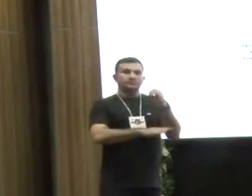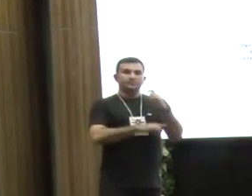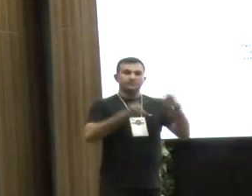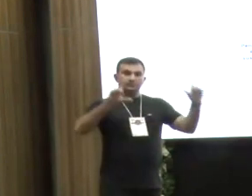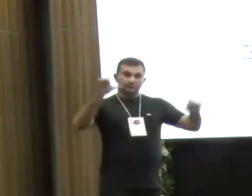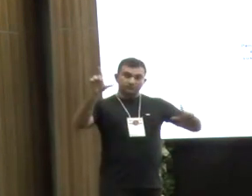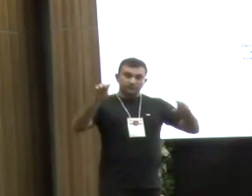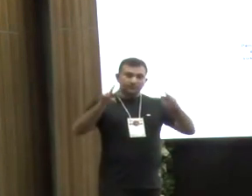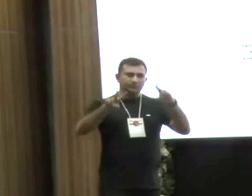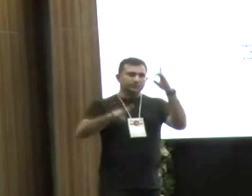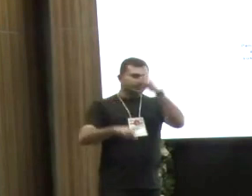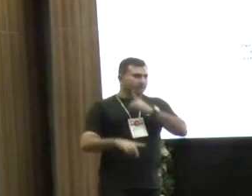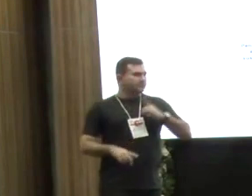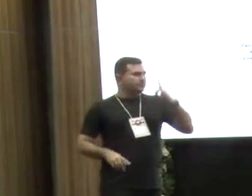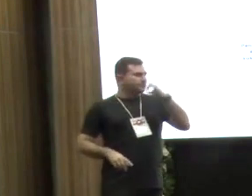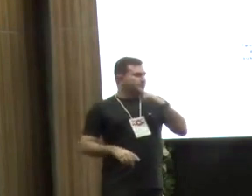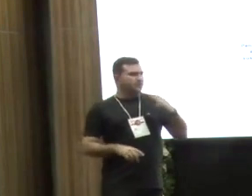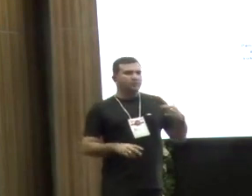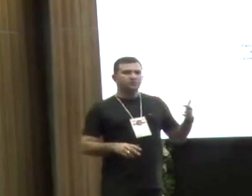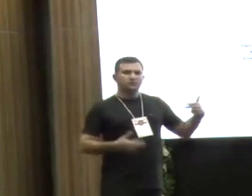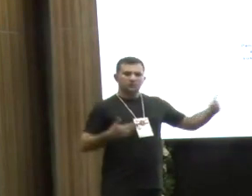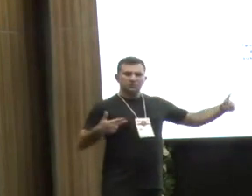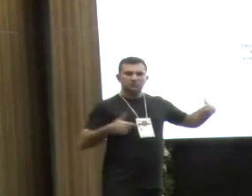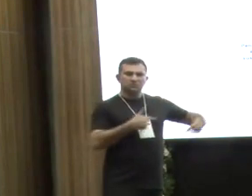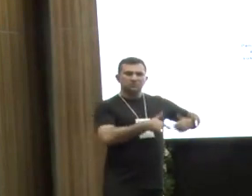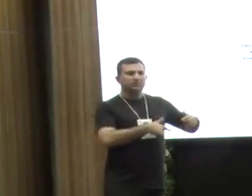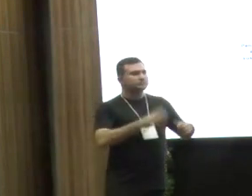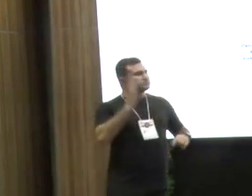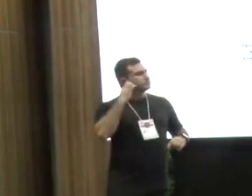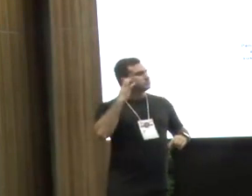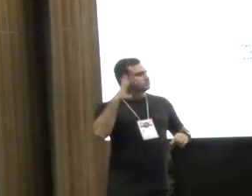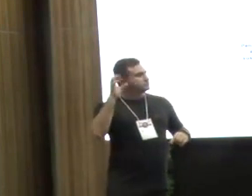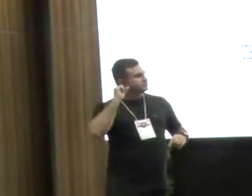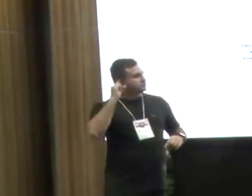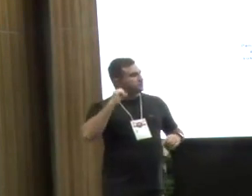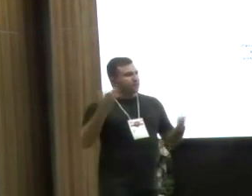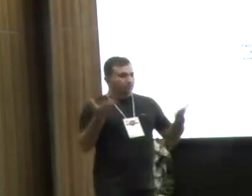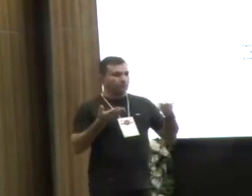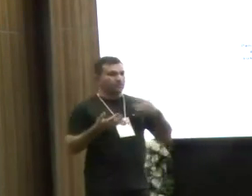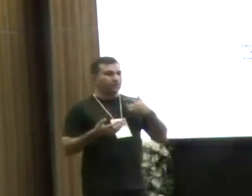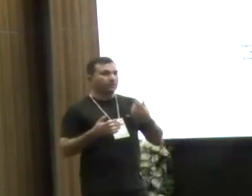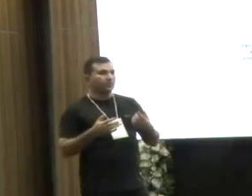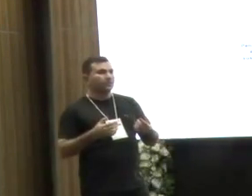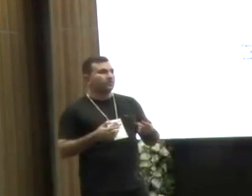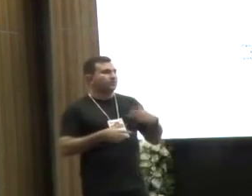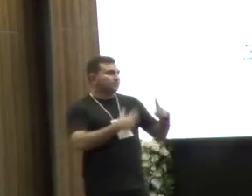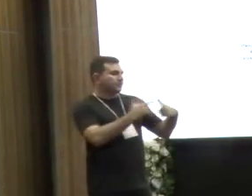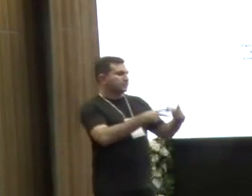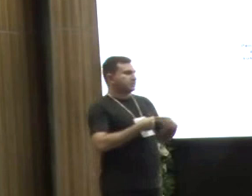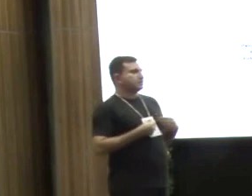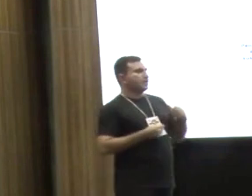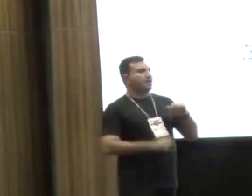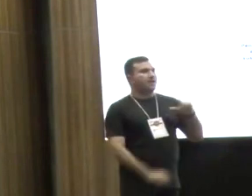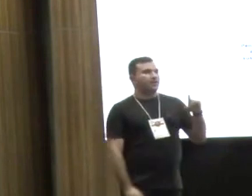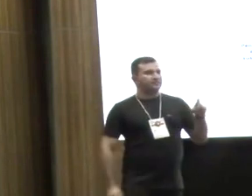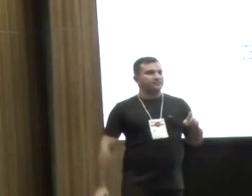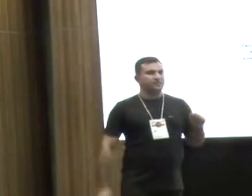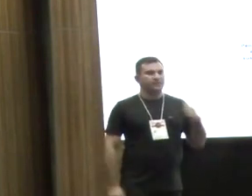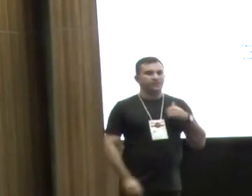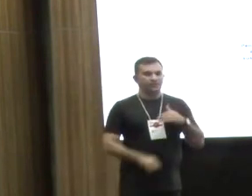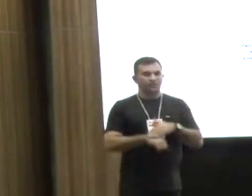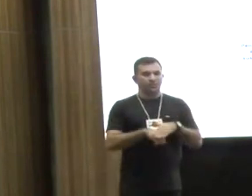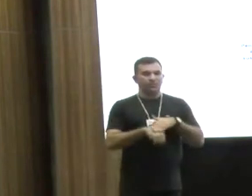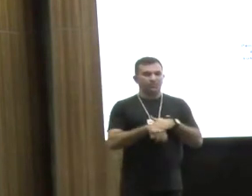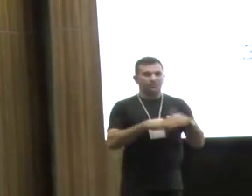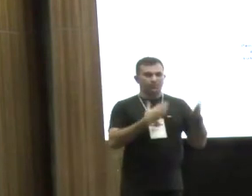no domingo, mesmo eu fazendo outras coisas. Atualmente é que eu ganhei uma Alexa e como eu moro sozinha, conversar com ela